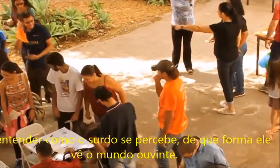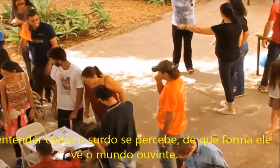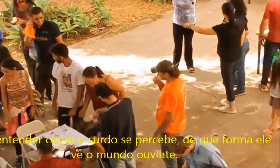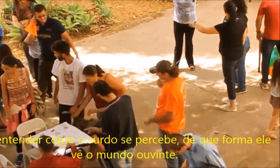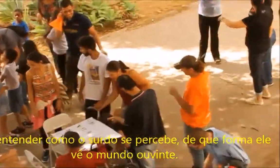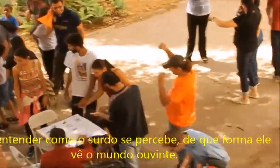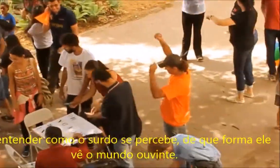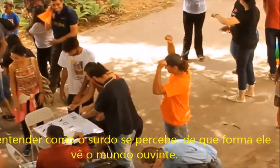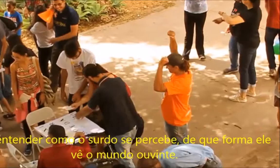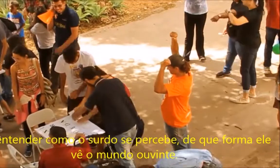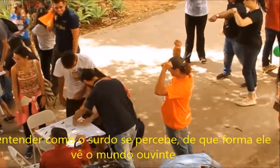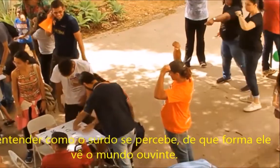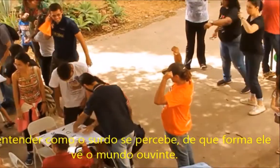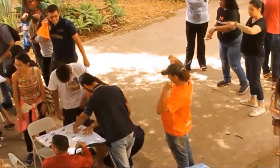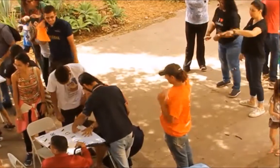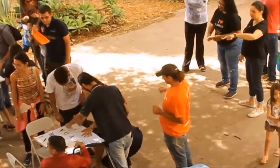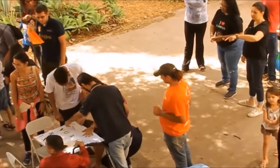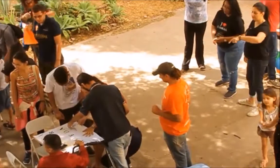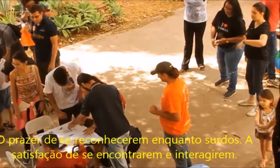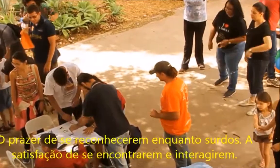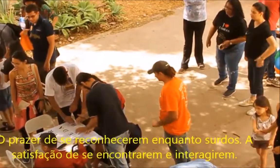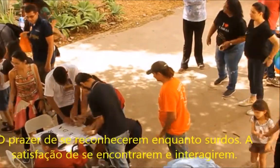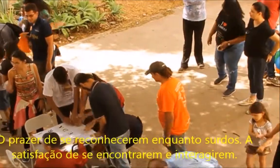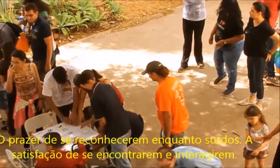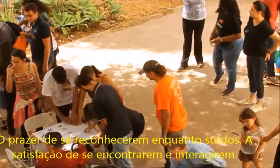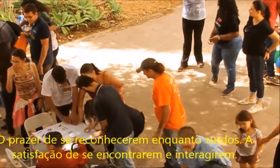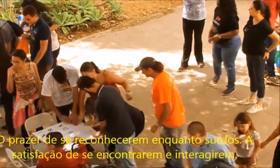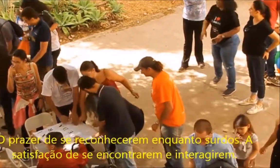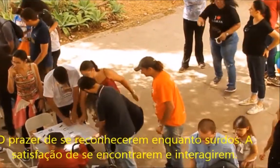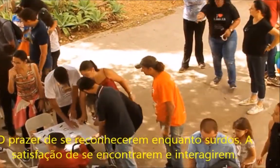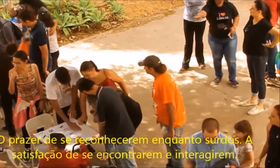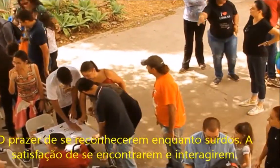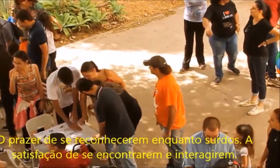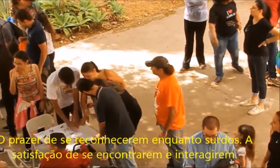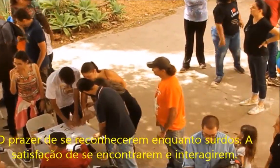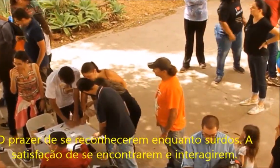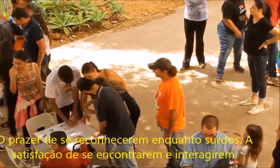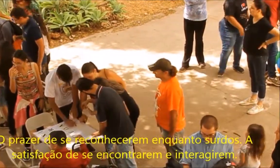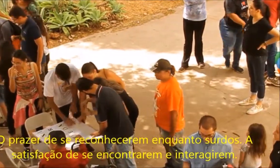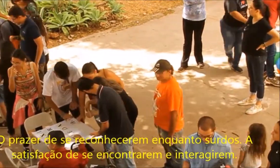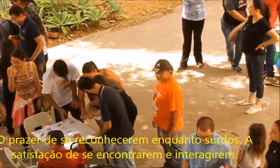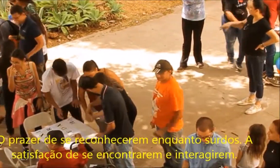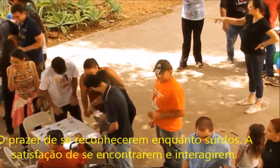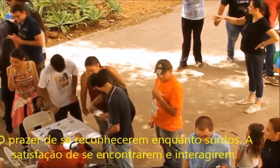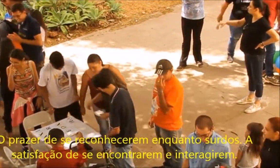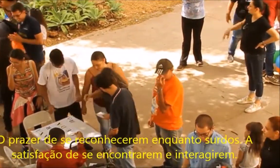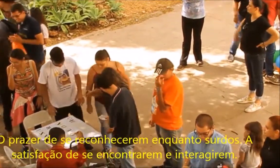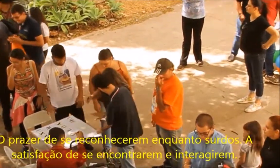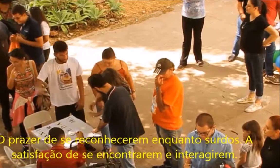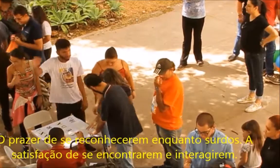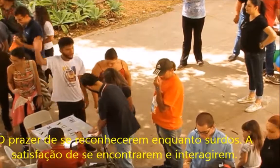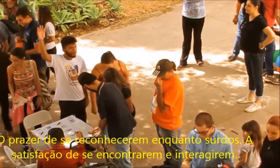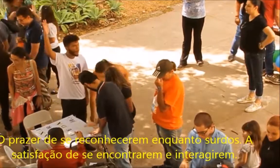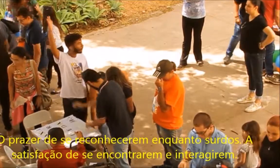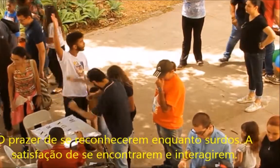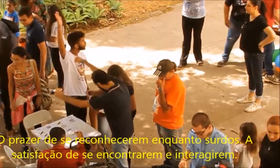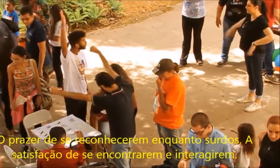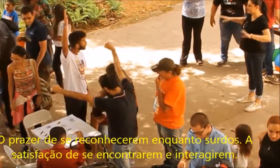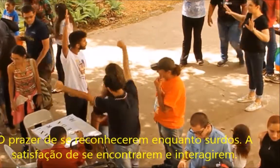de que forma ele vê o mundo ouvinte. O prazer de se reconhecerem enquanto surdos, a satisfação